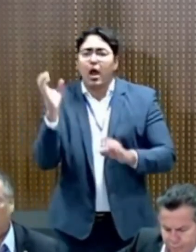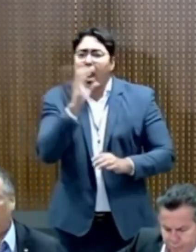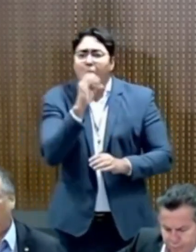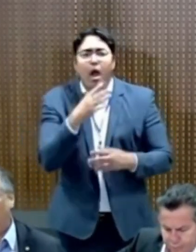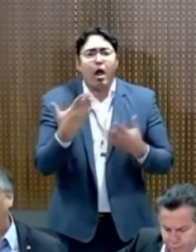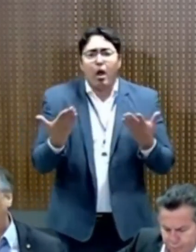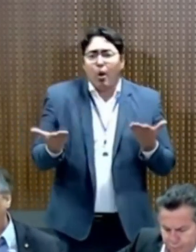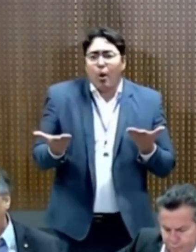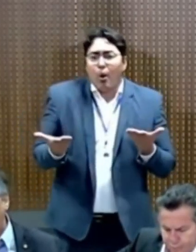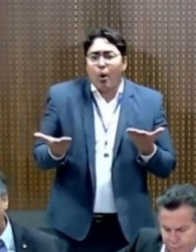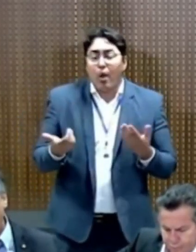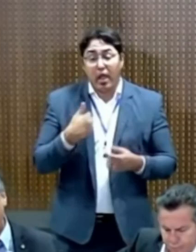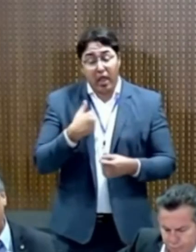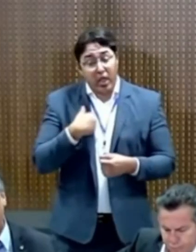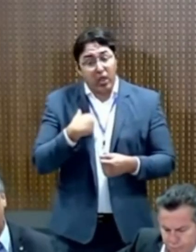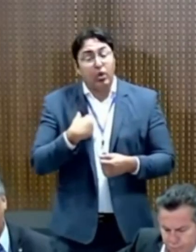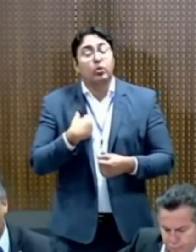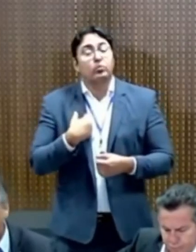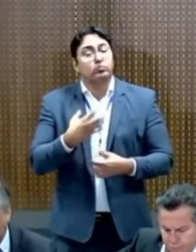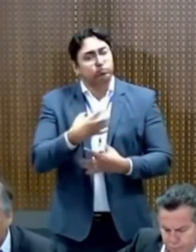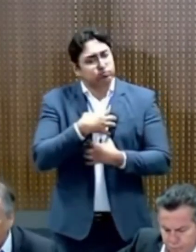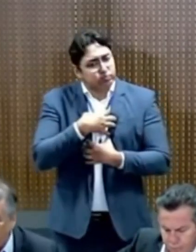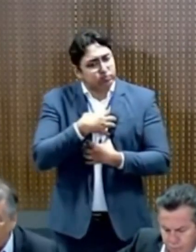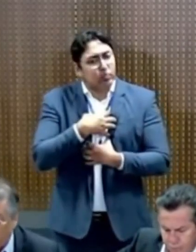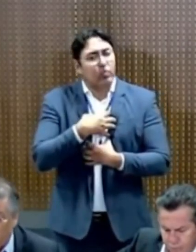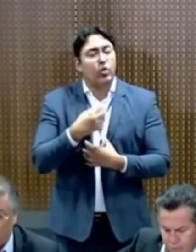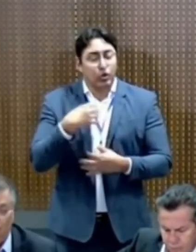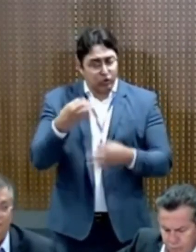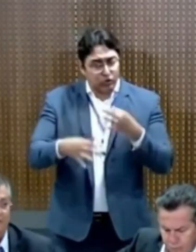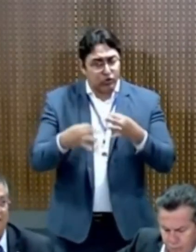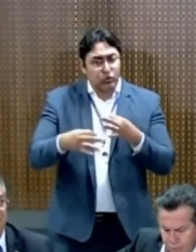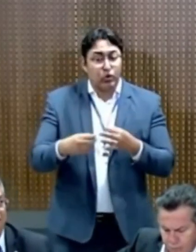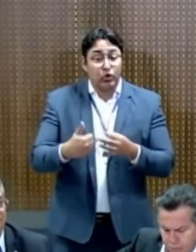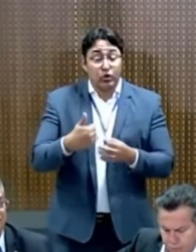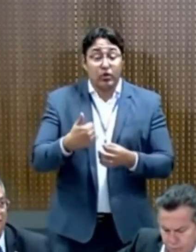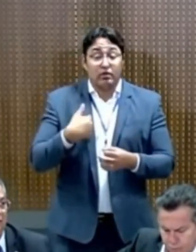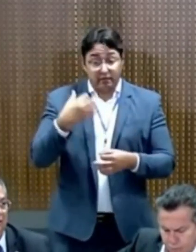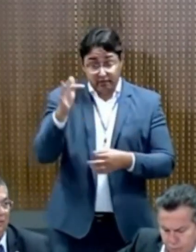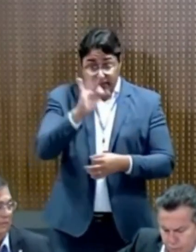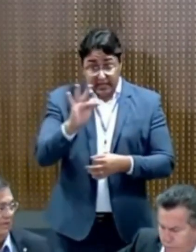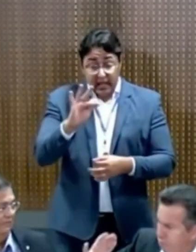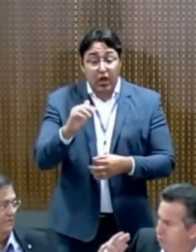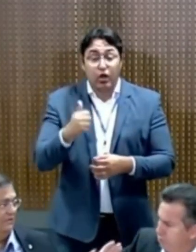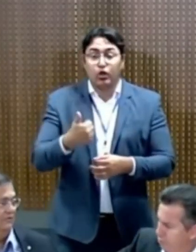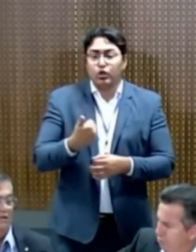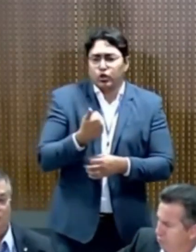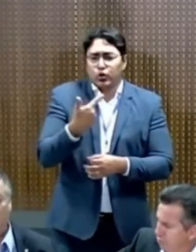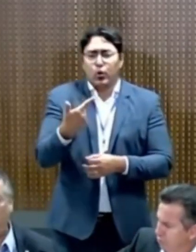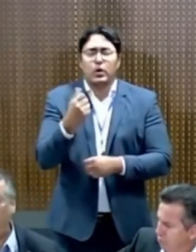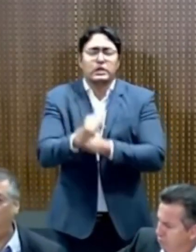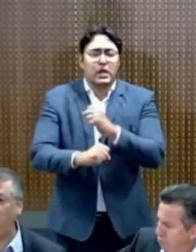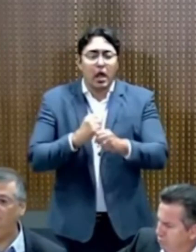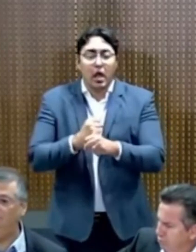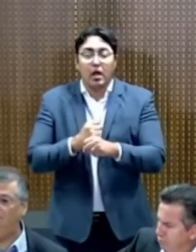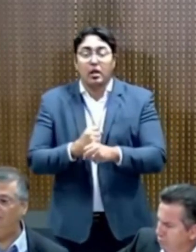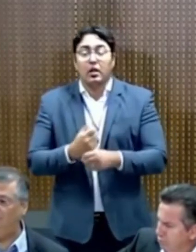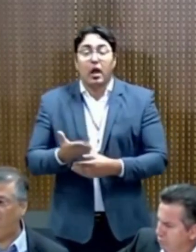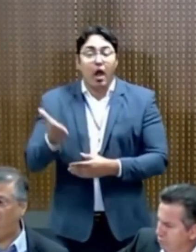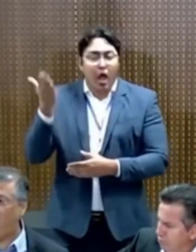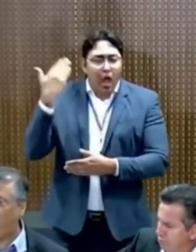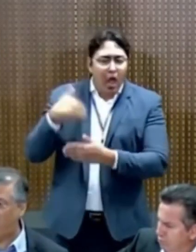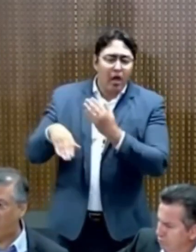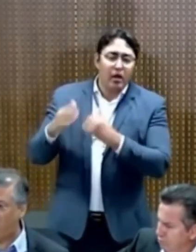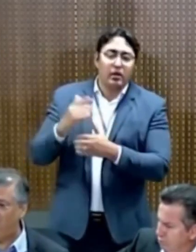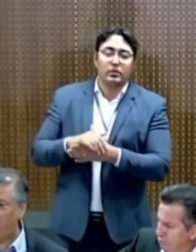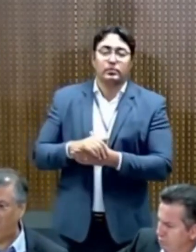então eu na minha experiência concreta fui fui juiz federal 12 anos primeira vez que eu vim a Cuiabá Inclusive a